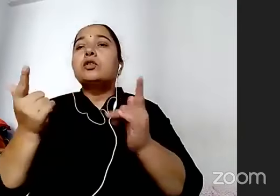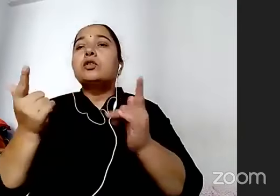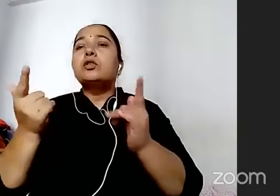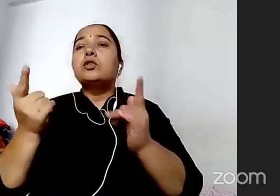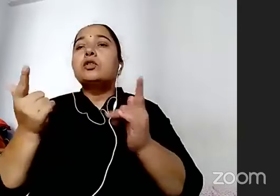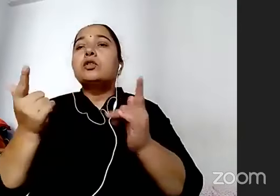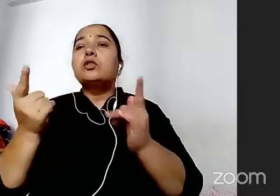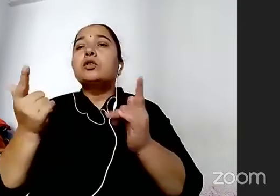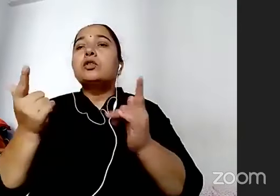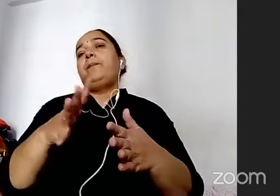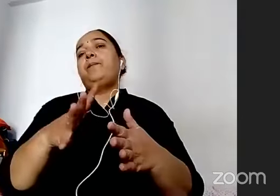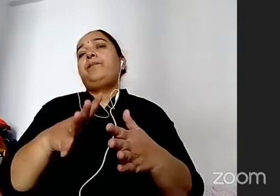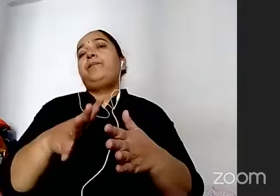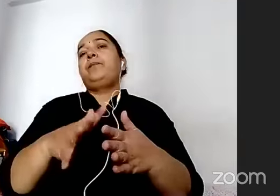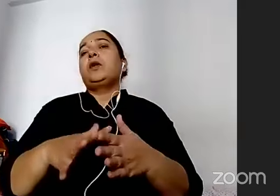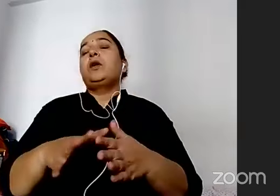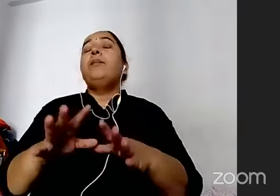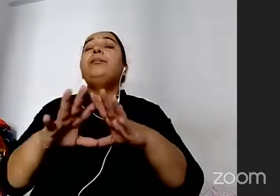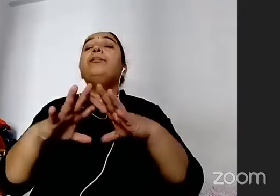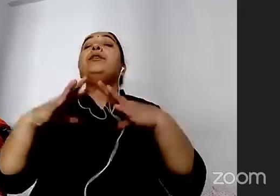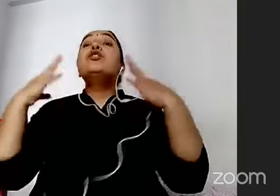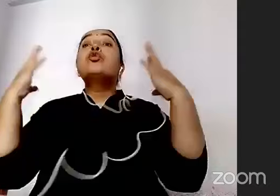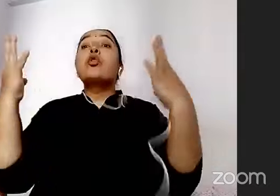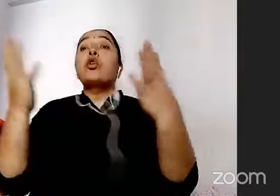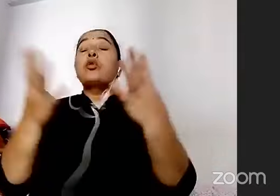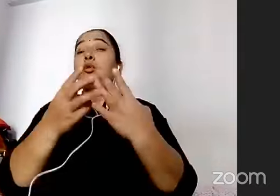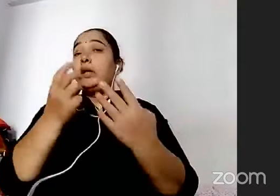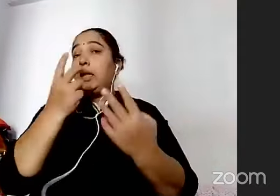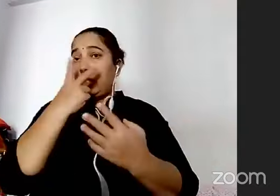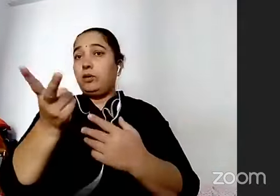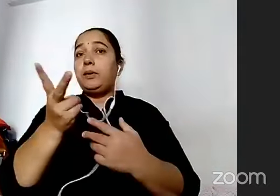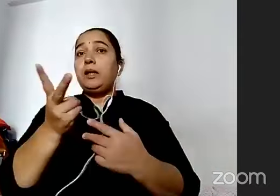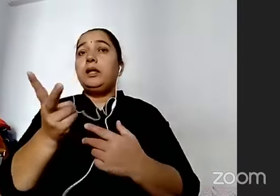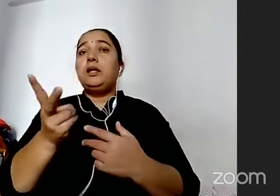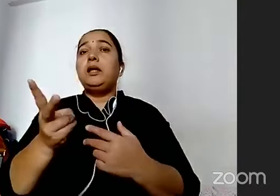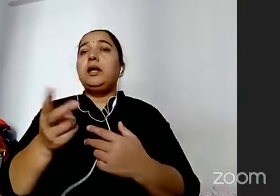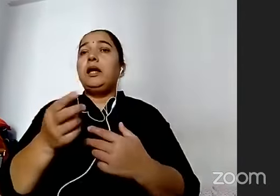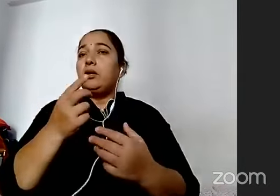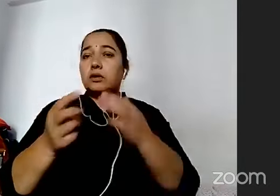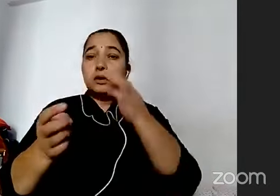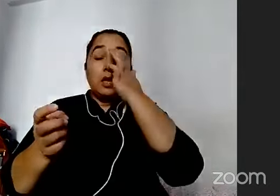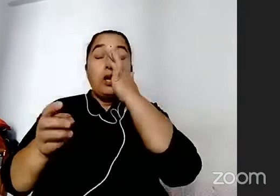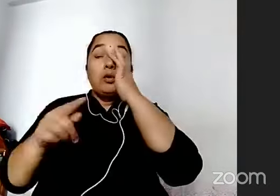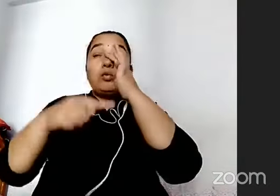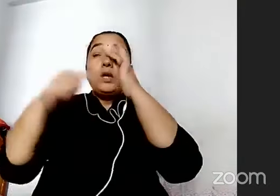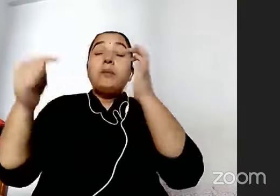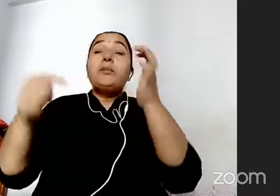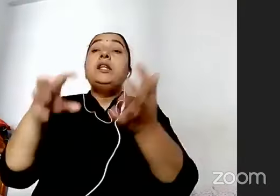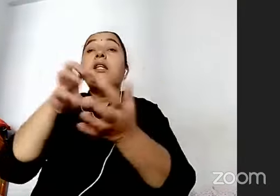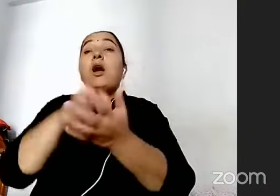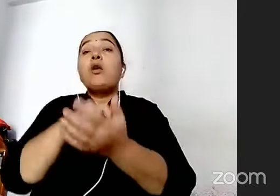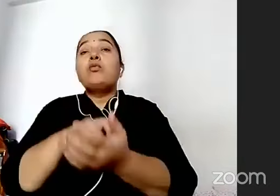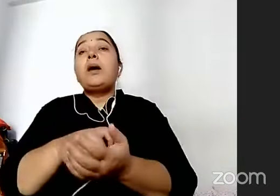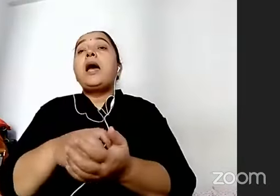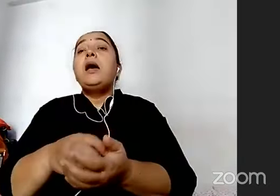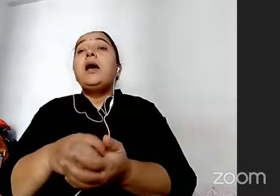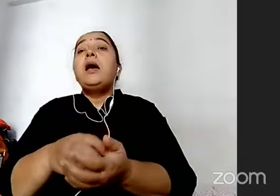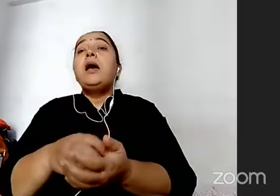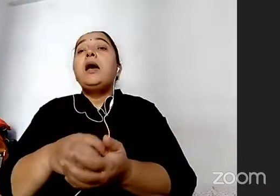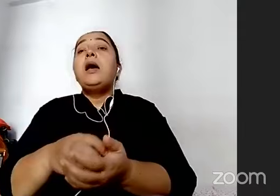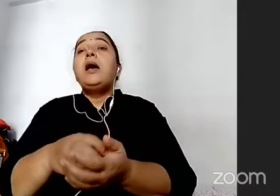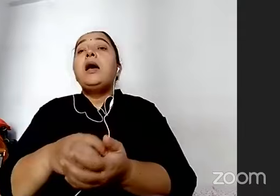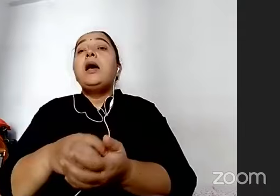लिएर नेसनल डेटा हेर्नुहोस्, कुनै पनि डेटामा हेर्नुभयो भने यो फ्रेमवर्कभित्र उहाँहरू पर्दै पर्नुहुन्न, एउटा कुरा। अर्को कुरा